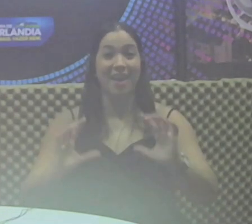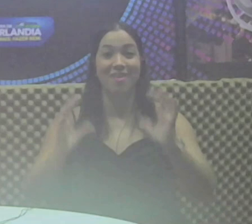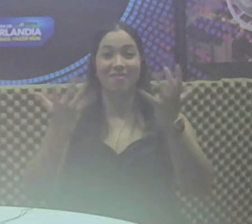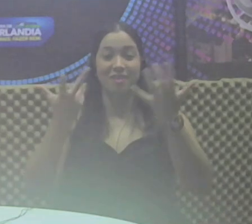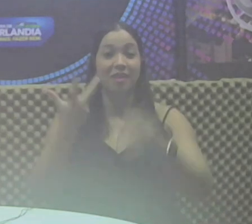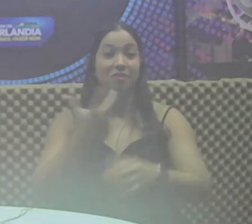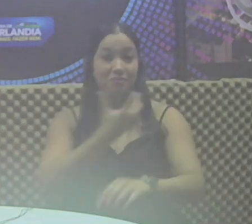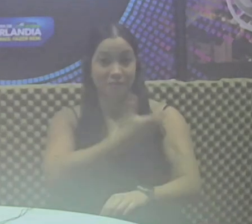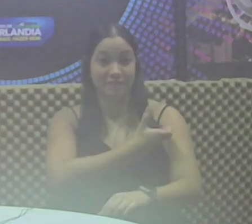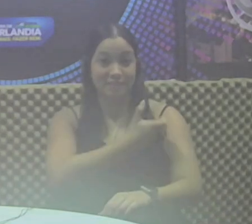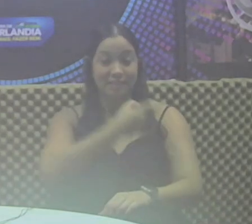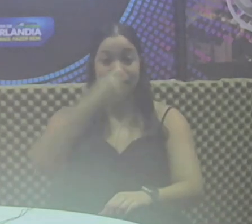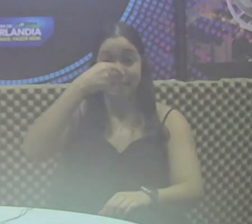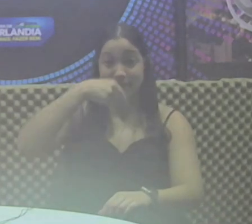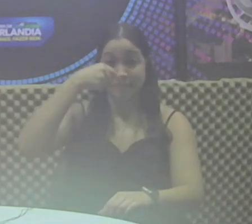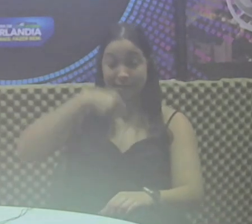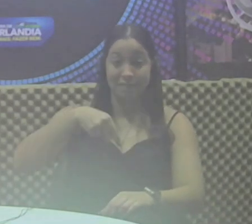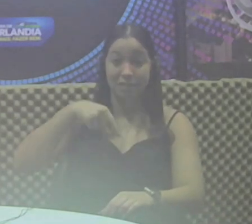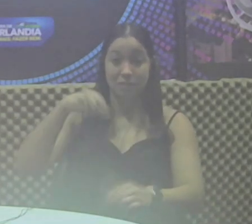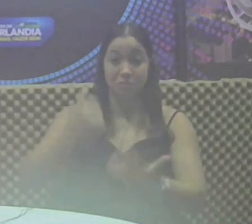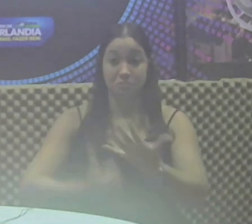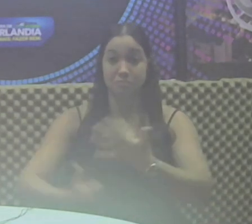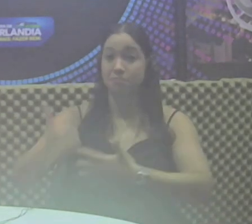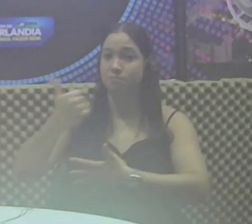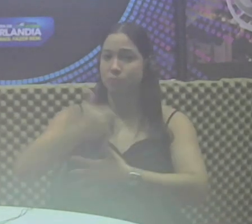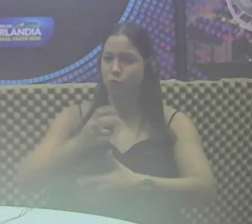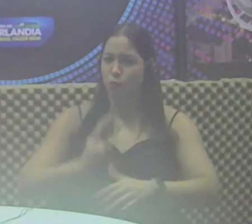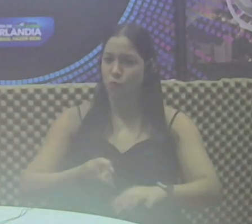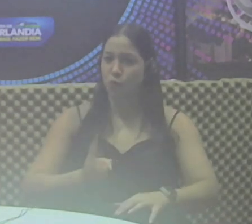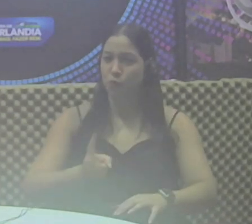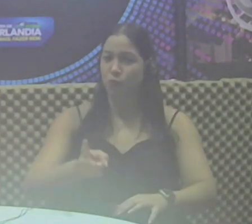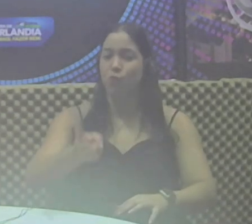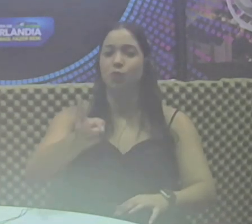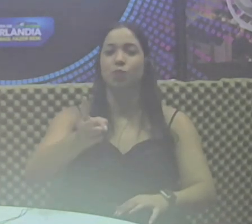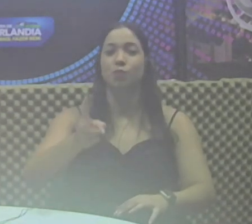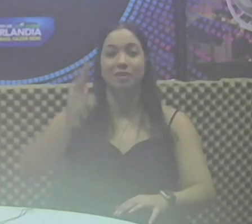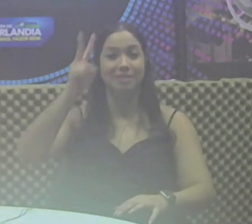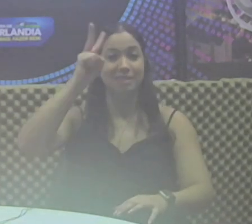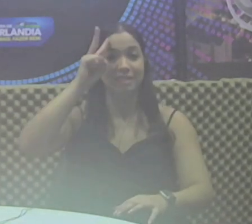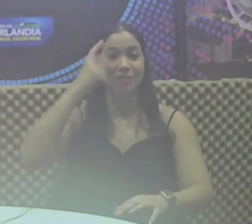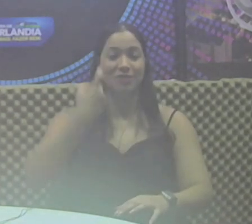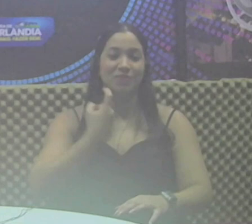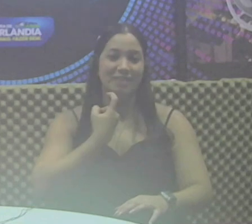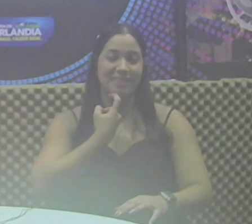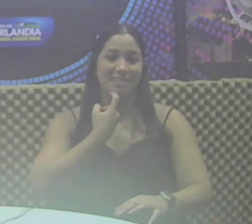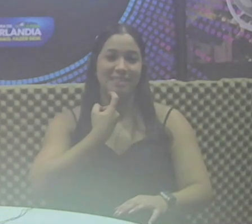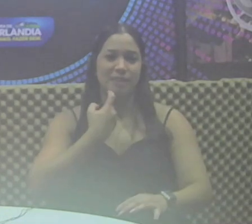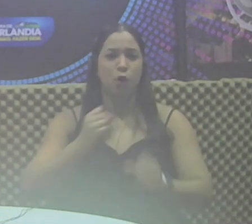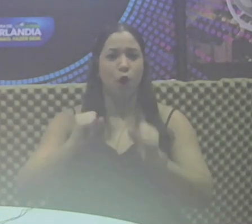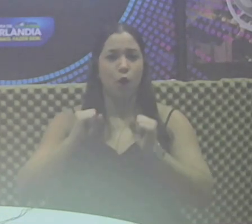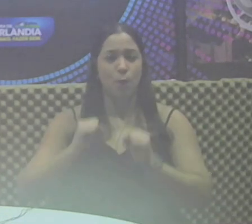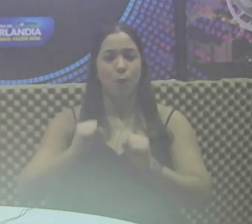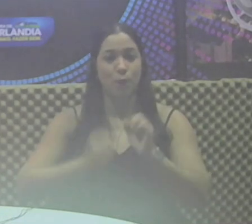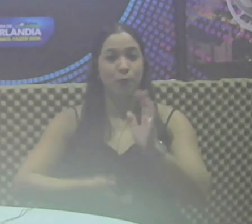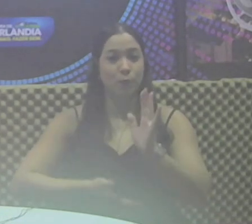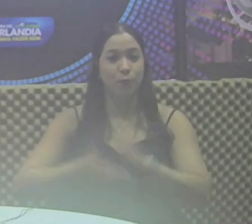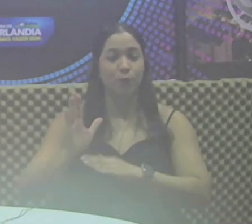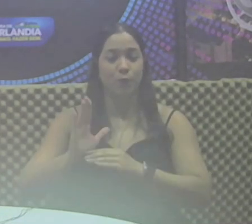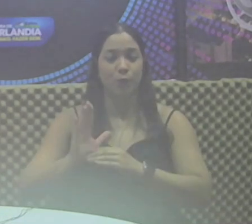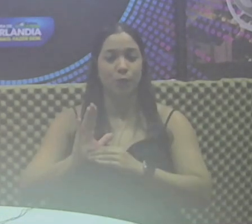vacinação contra a gripe para o público prioritário continua. Sempre de segunda a sexta-feira, é possível buscar a